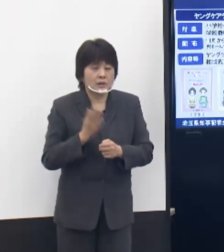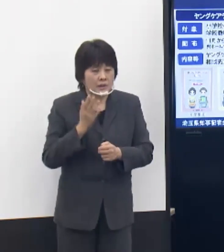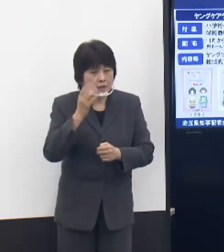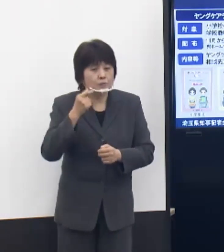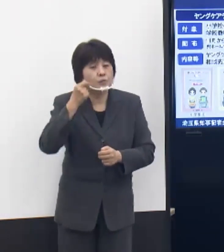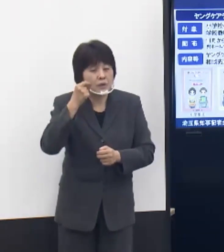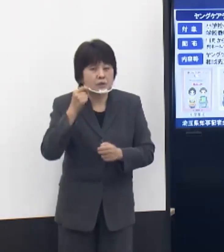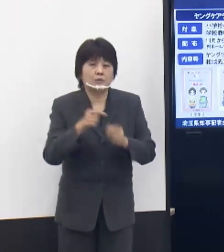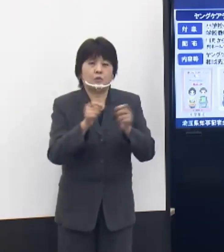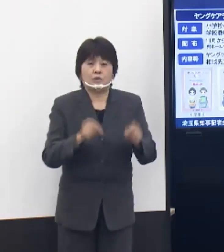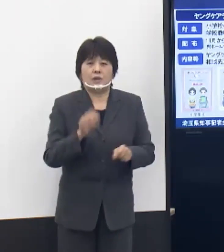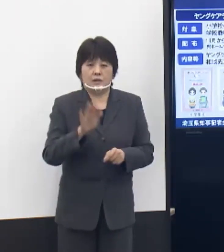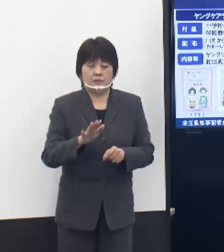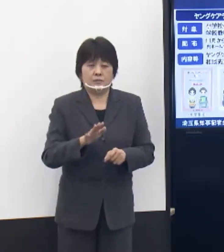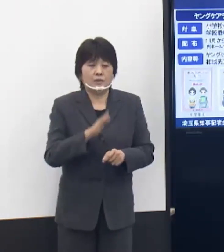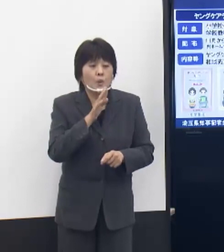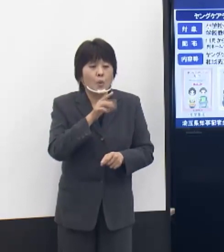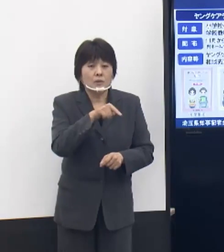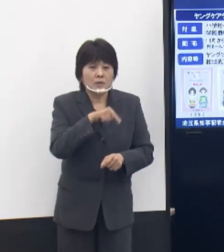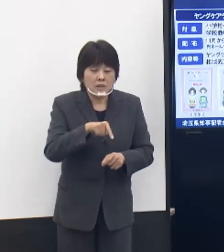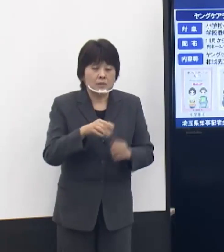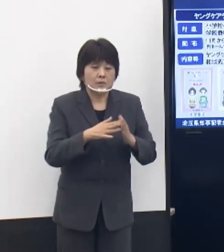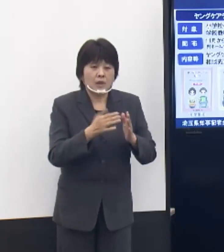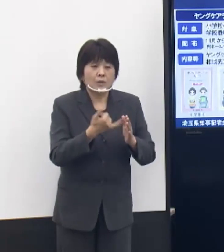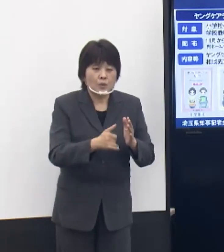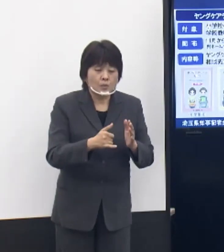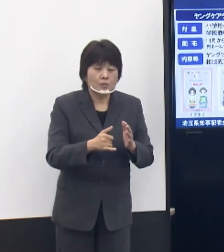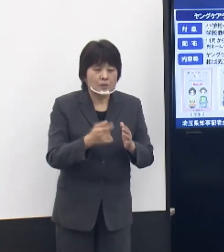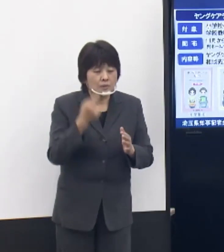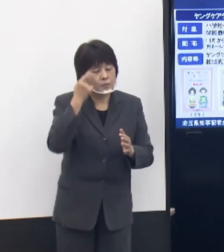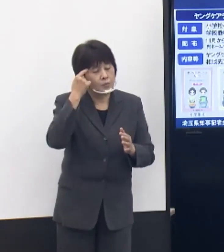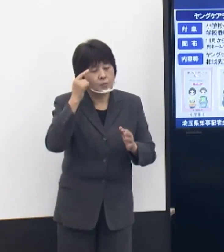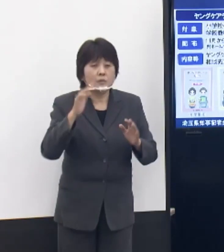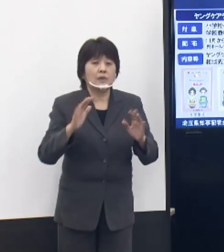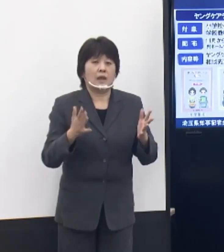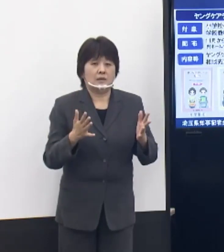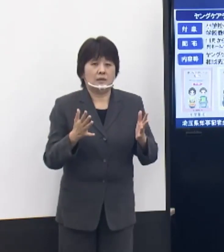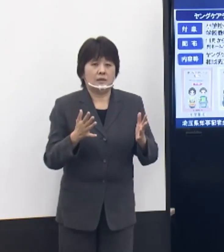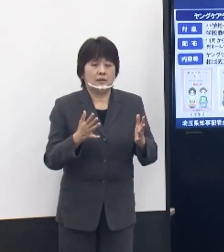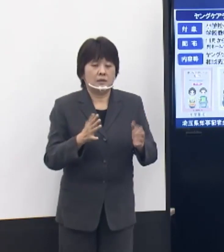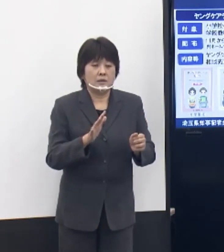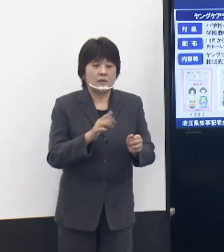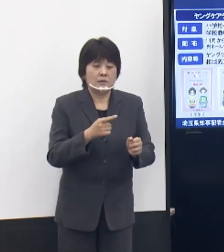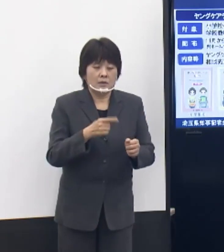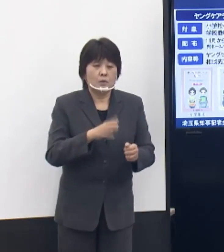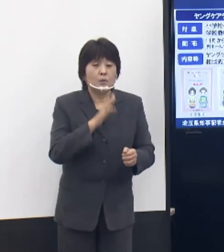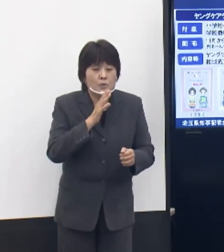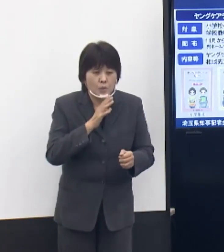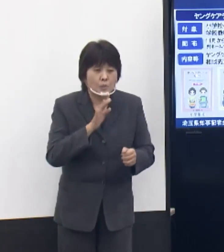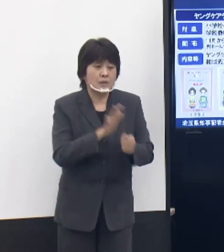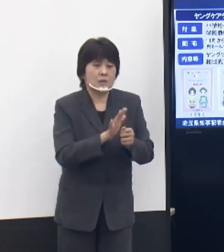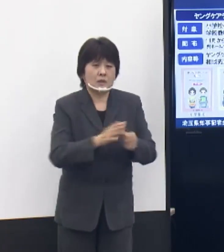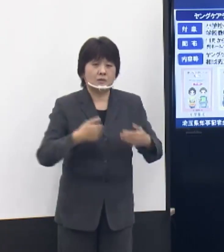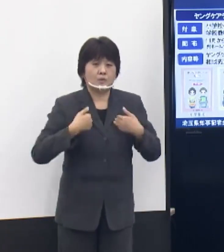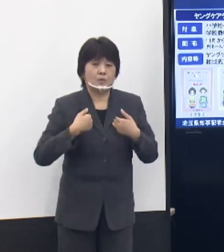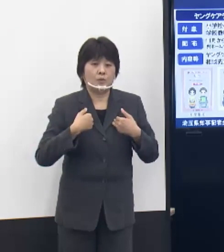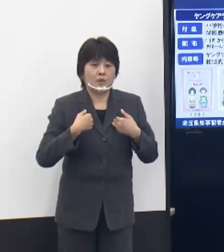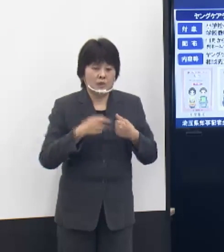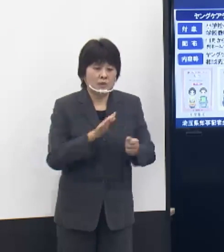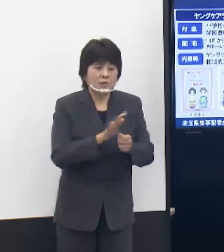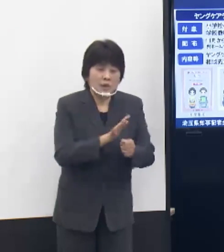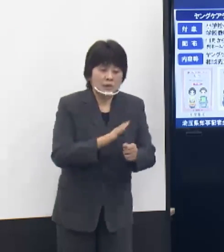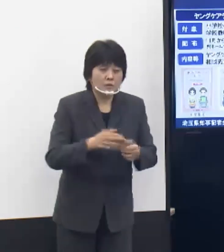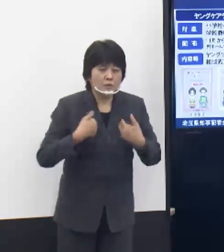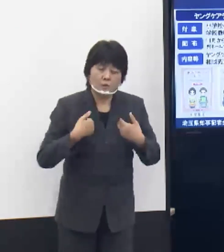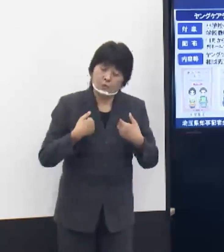ることに加え、本人や家族に自覚がないために支援が必要であっても適切に手が差し伸べられない